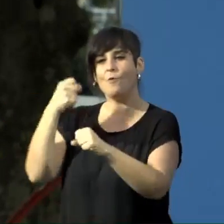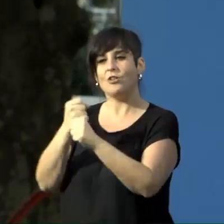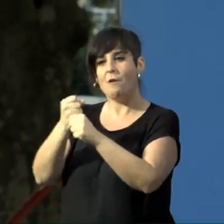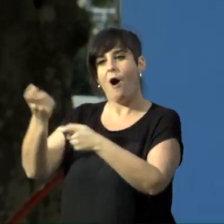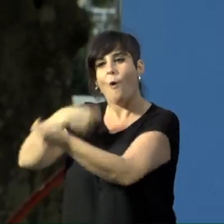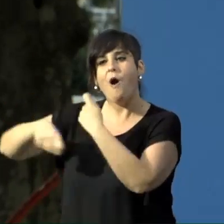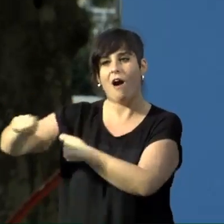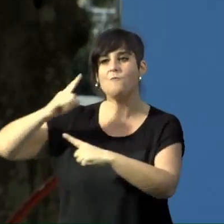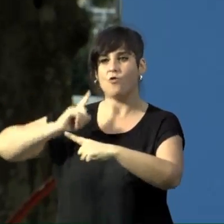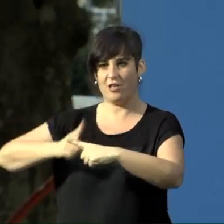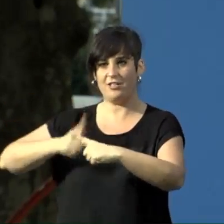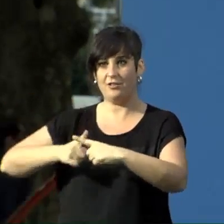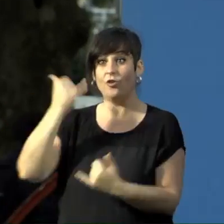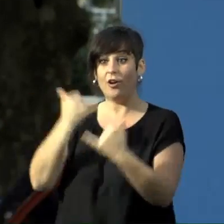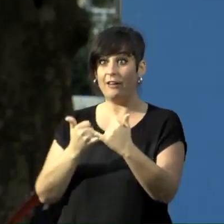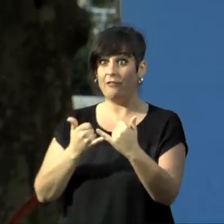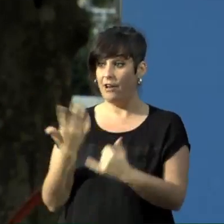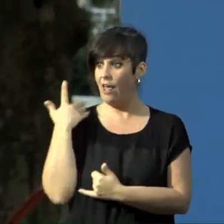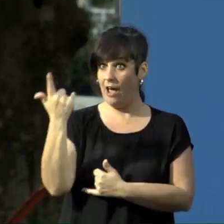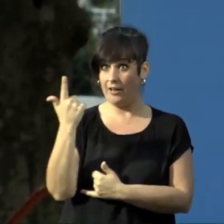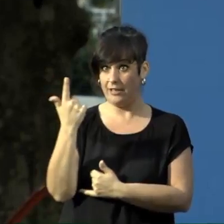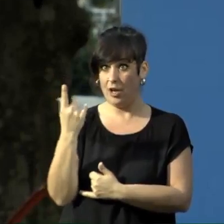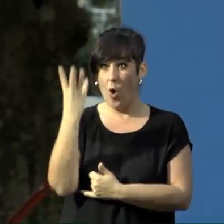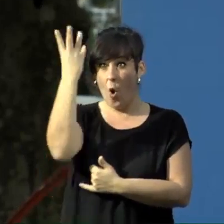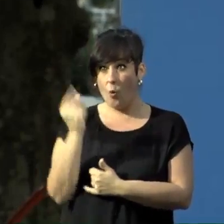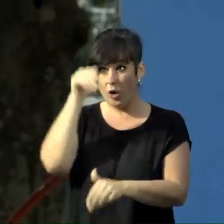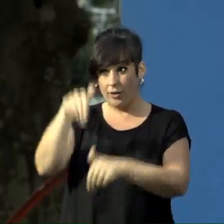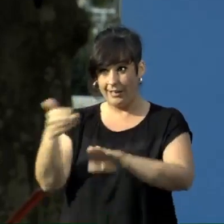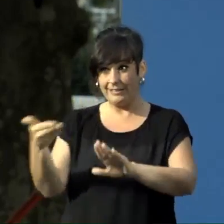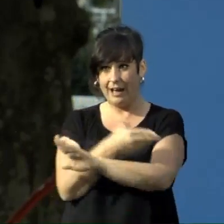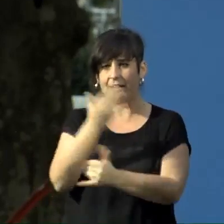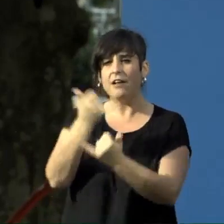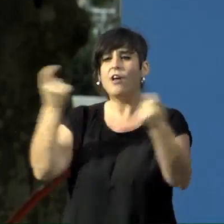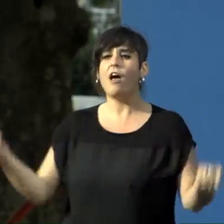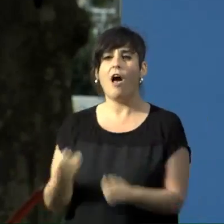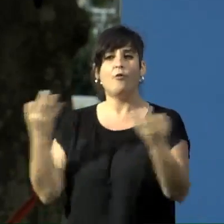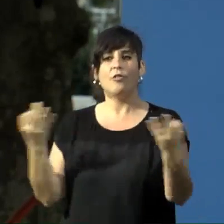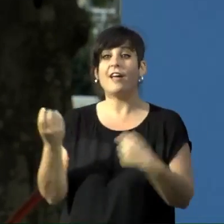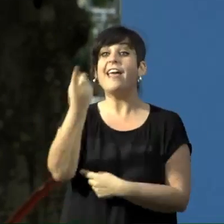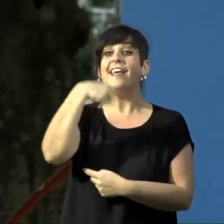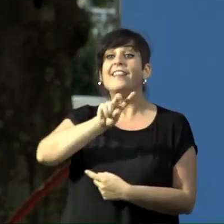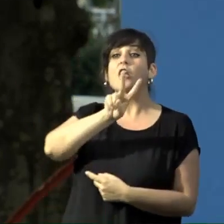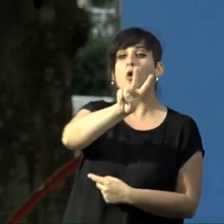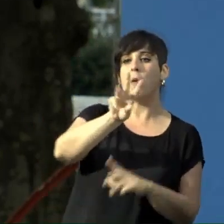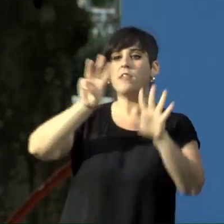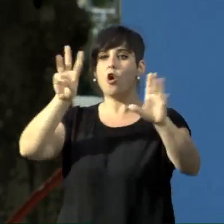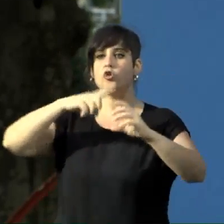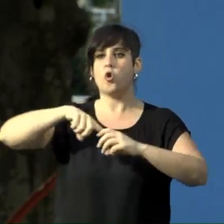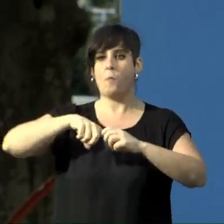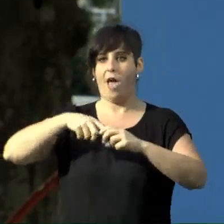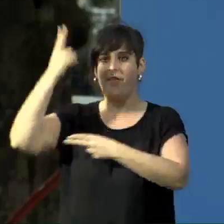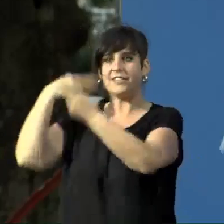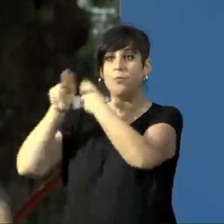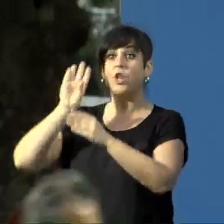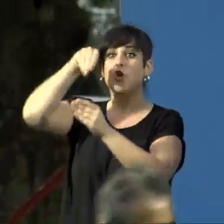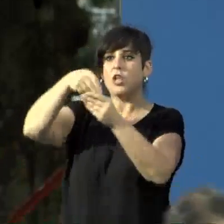E onte, a 4 días da xornada electoral, anuncia a oferta de 128 prazas na